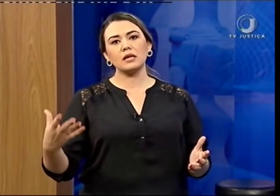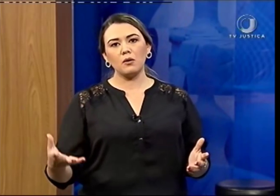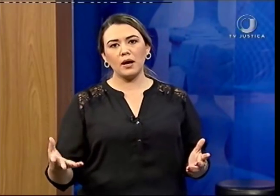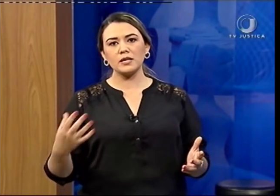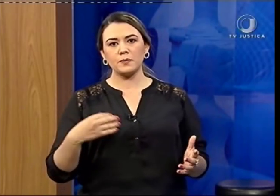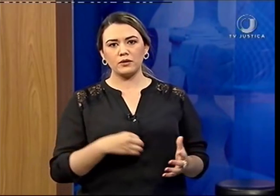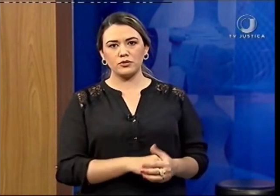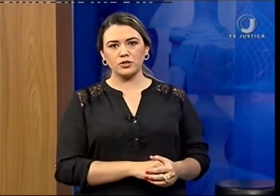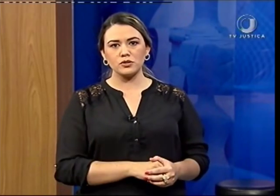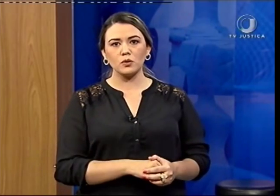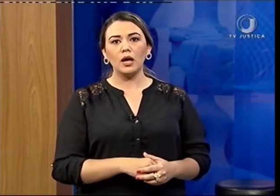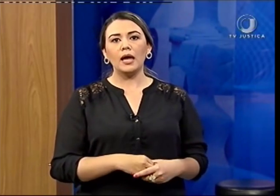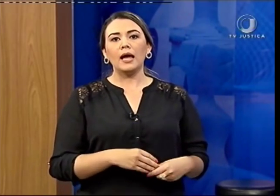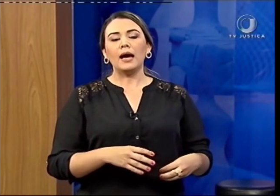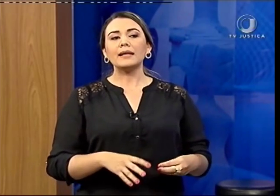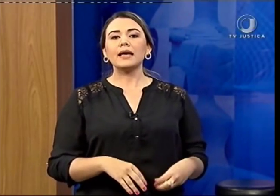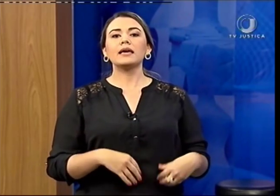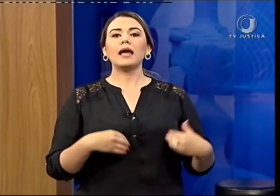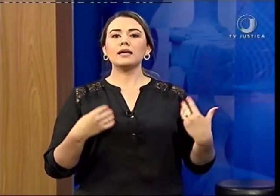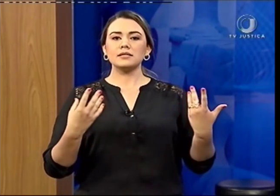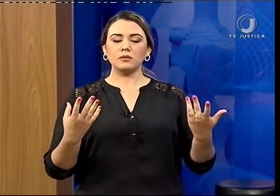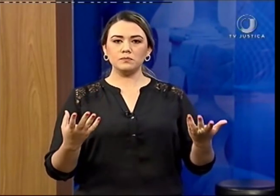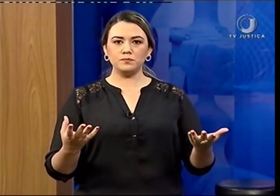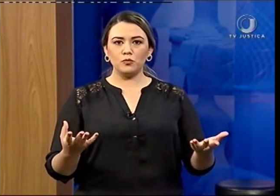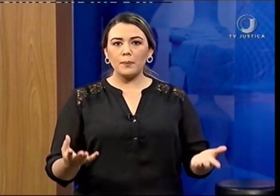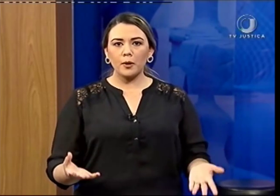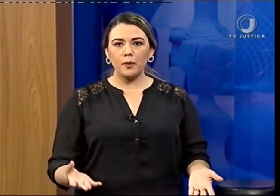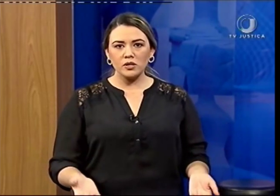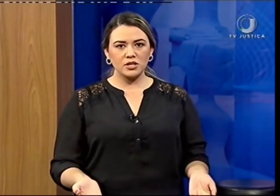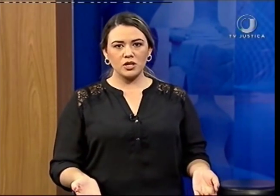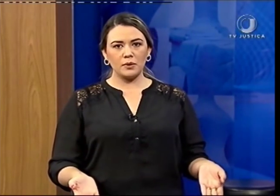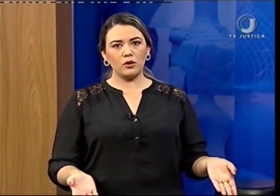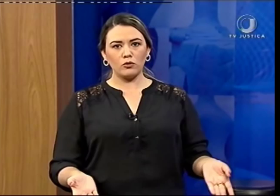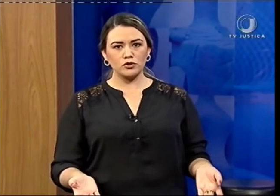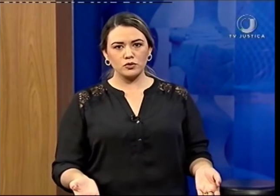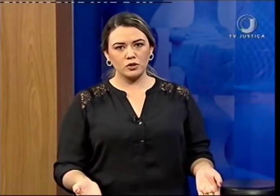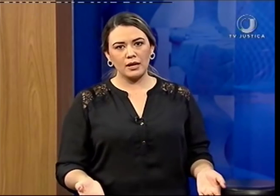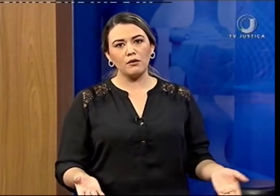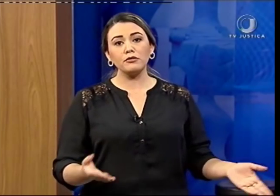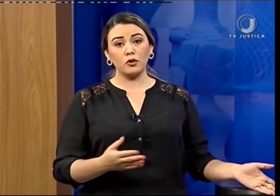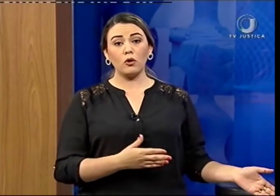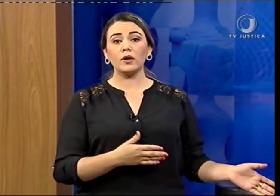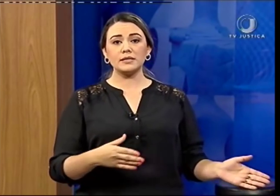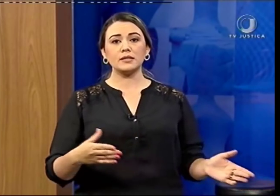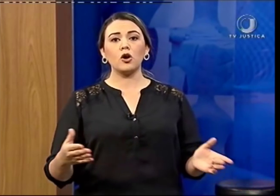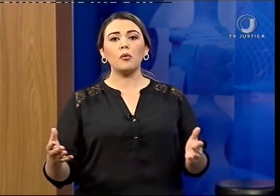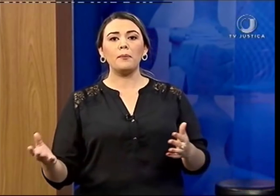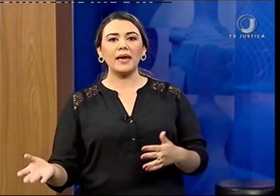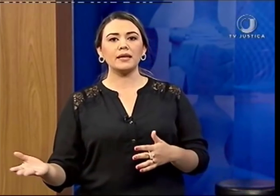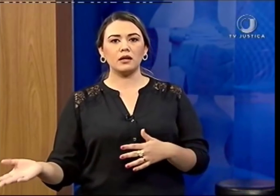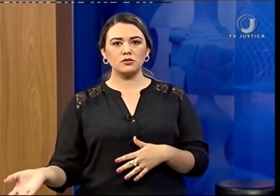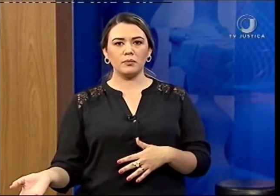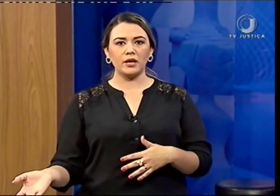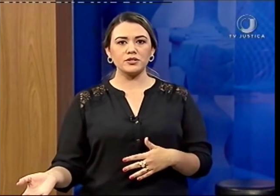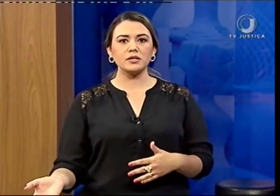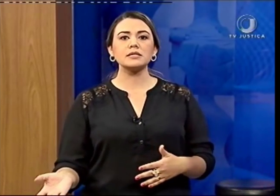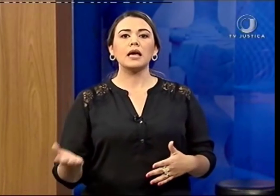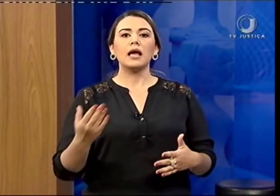discussão a respeito disso, até criar-se uma proposta de emenda constitucional, que ficou conhecida como PEC das Domésticas,